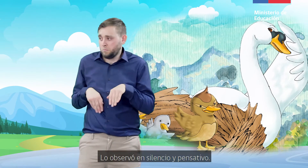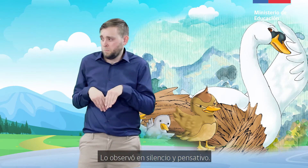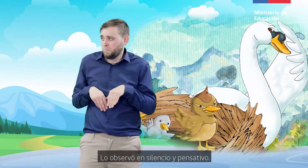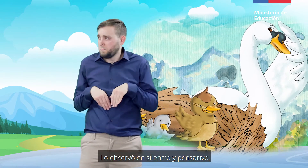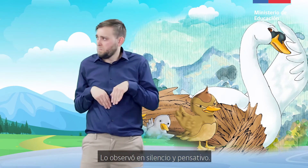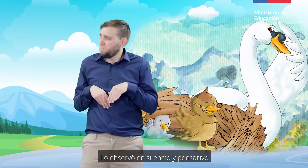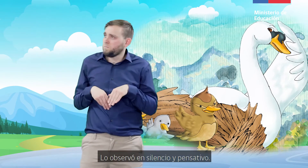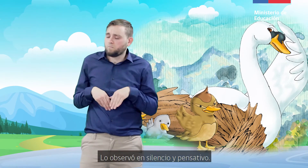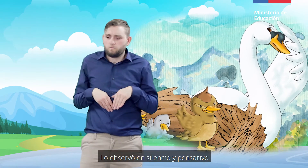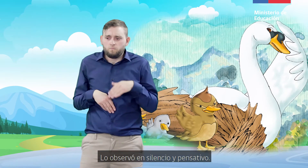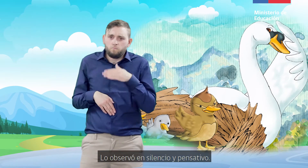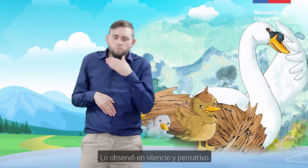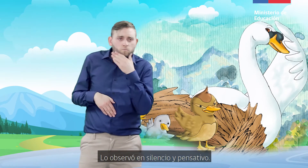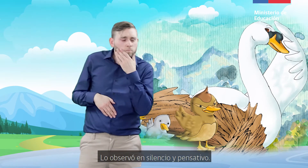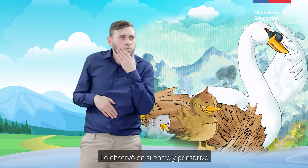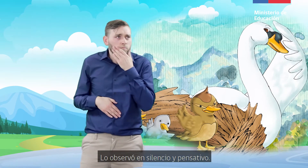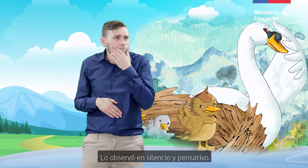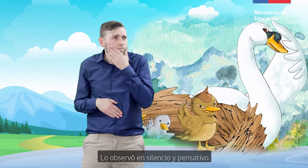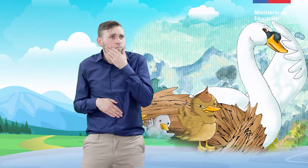Lo observó en silencio y pensativo.